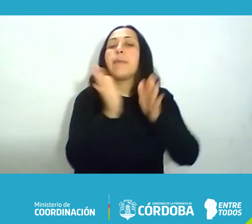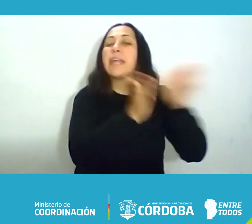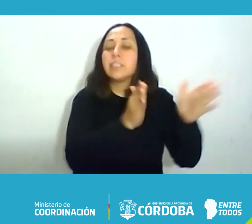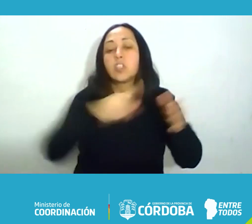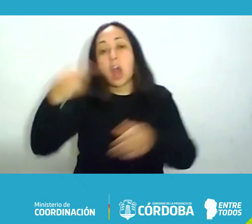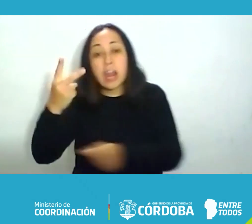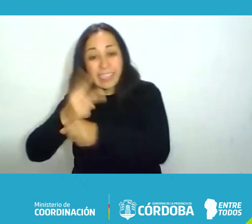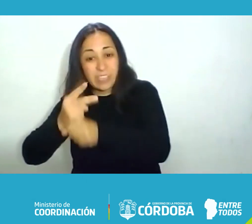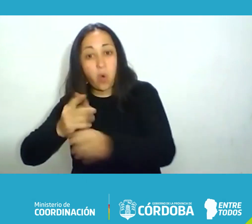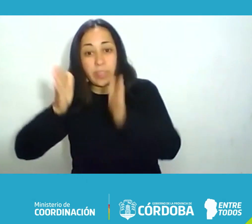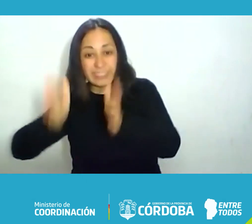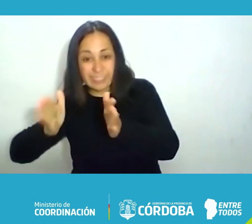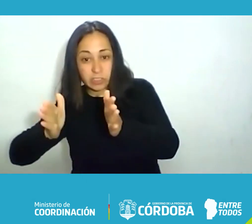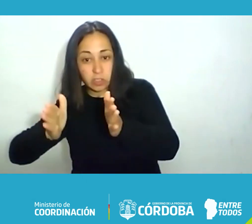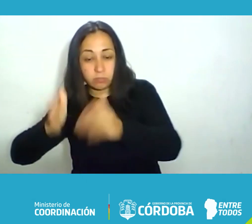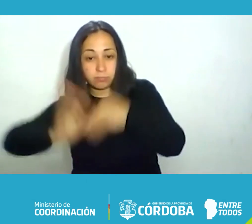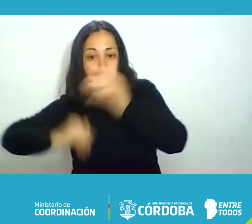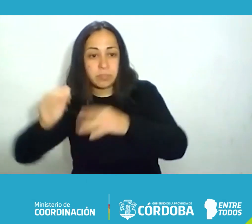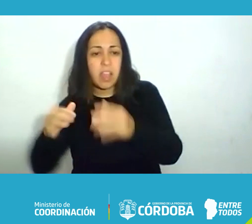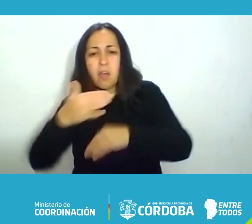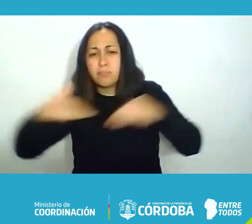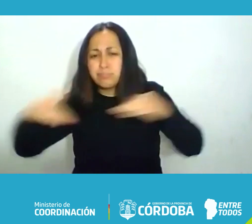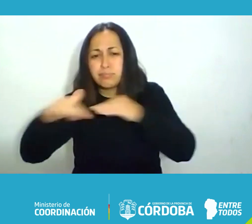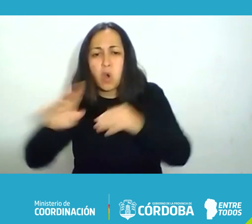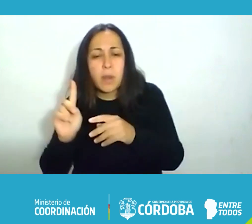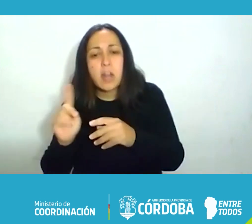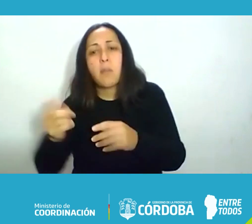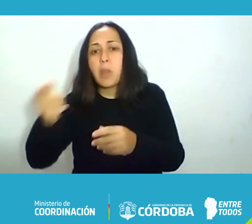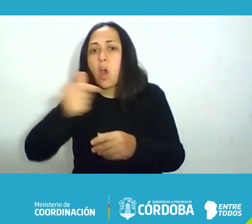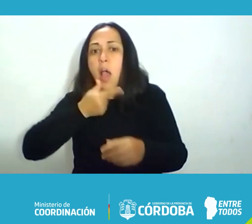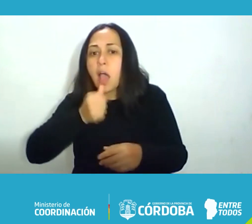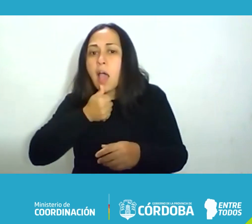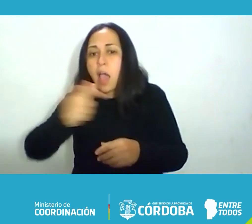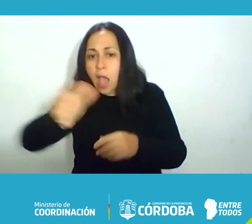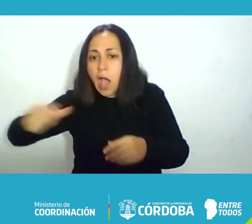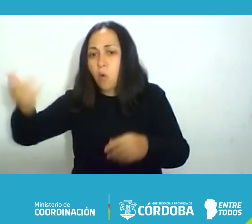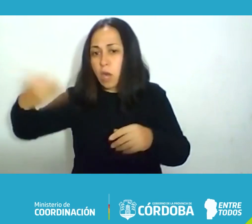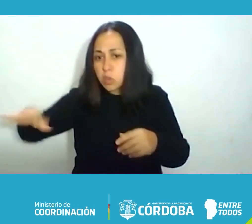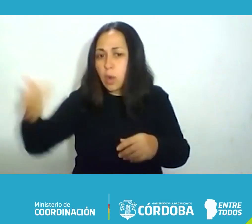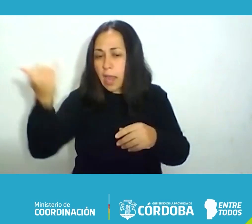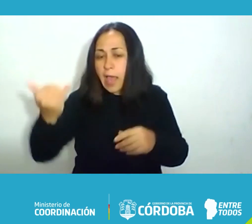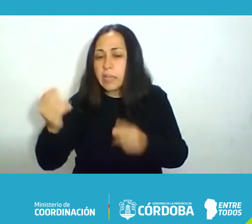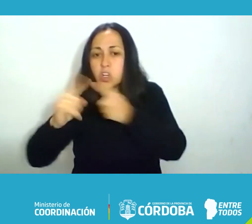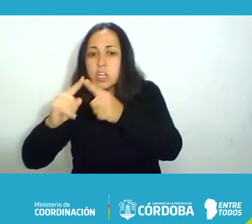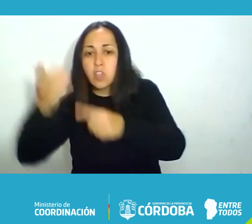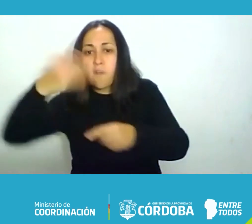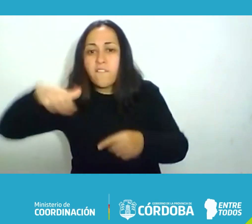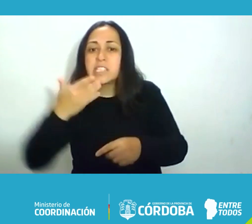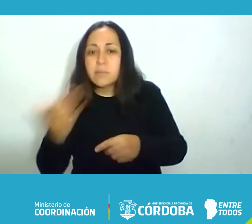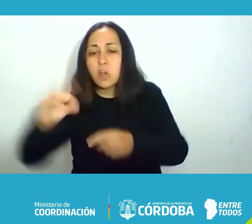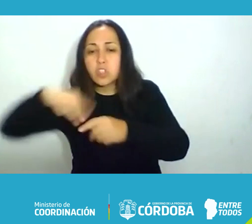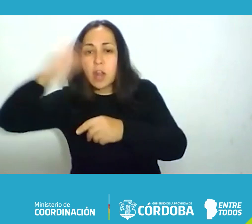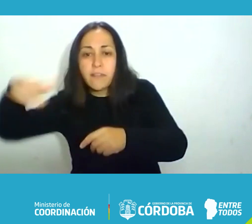pasa a hablar de la segunda sección. Manifiesta que no hay tanta traza urbana, pero sí hay causas naturales de agua. Se prevé la conexión con Valle Hermoso y La Falda, con